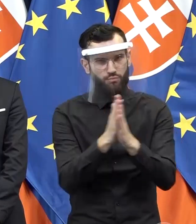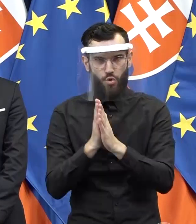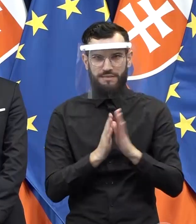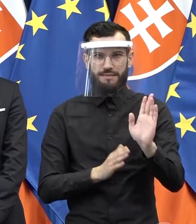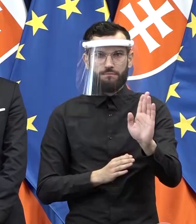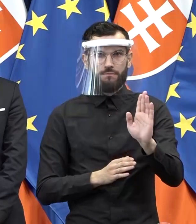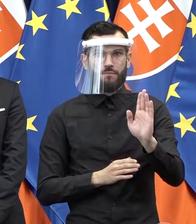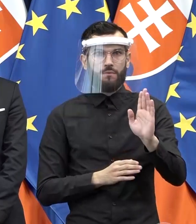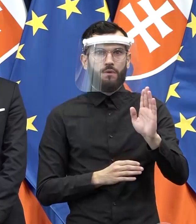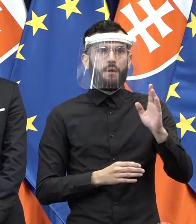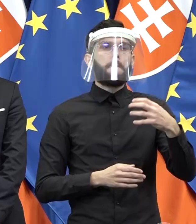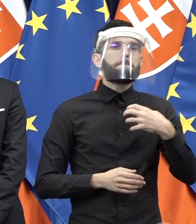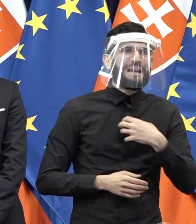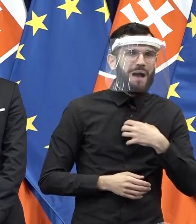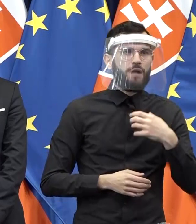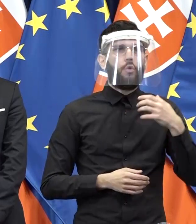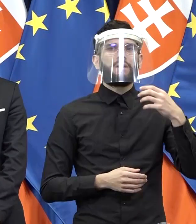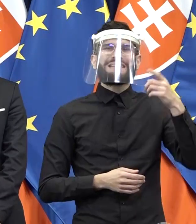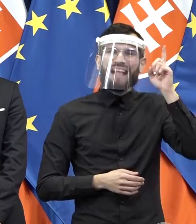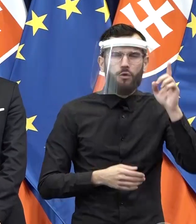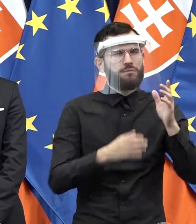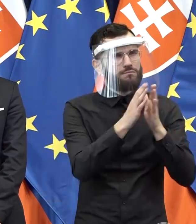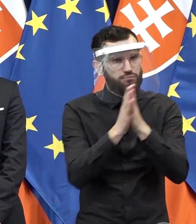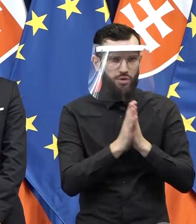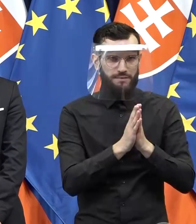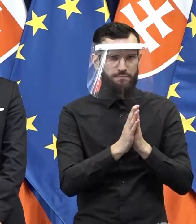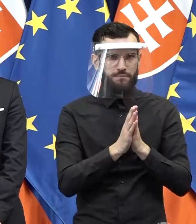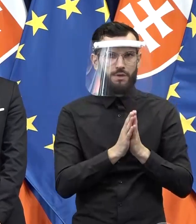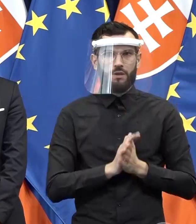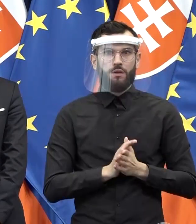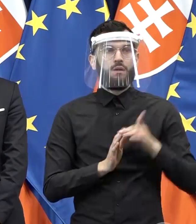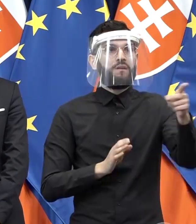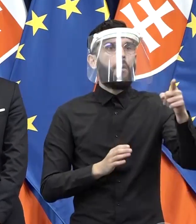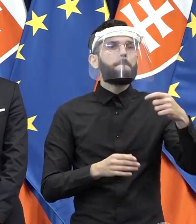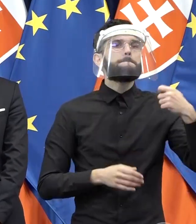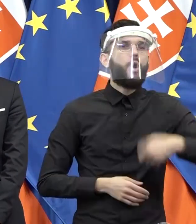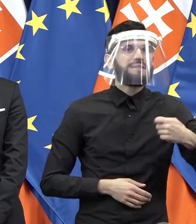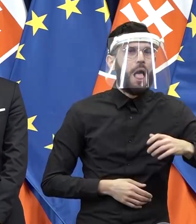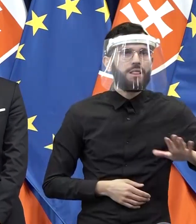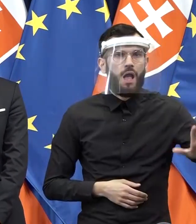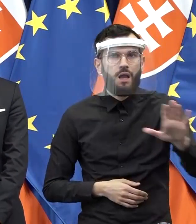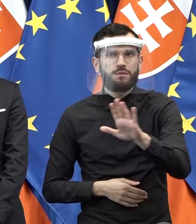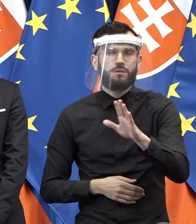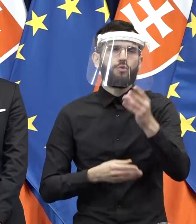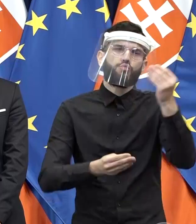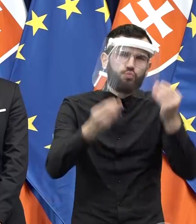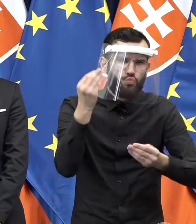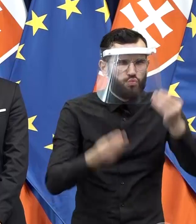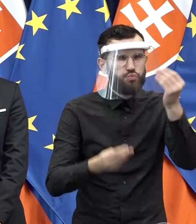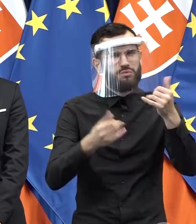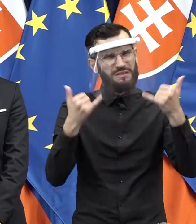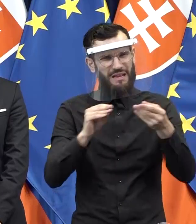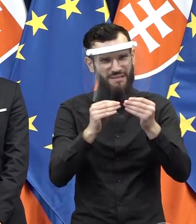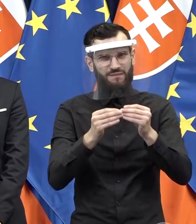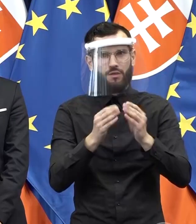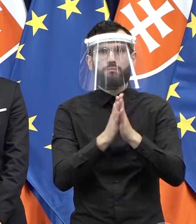primátori, páni starostovia, vážení miestní poslanci, skúste prosím v tejto